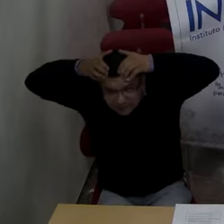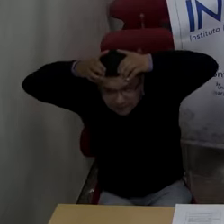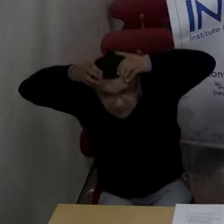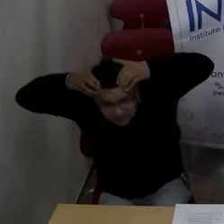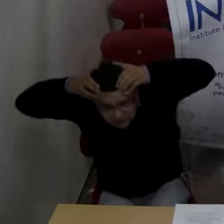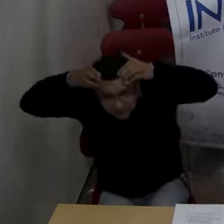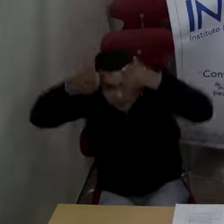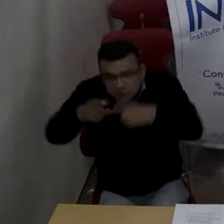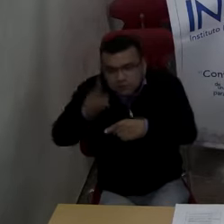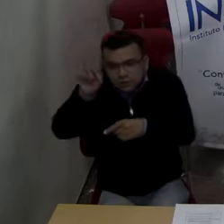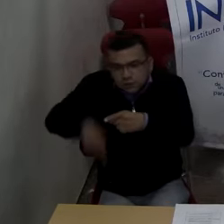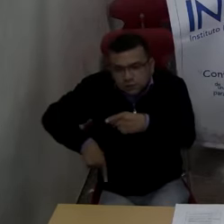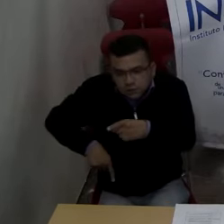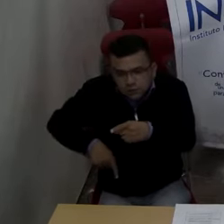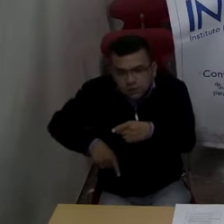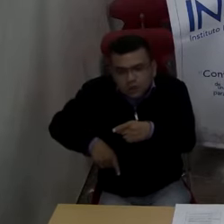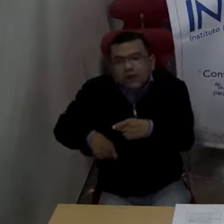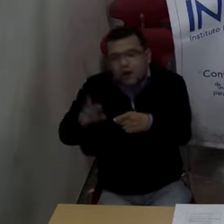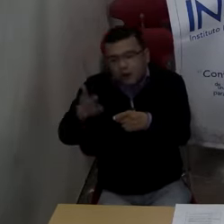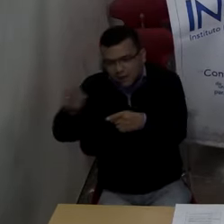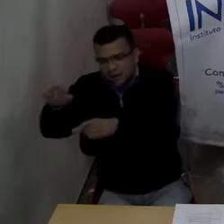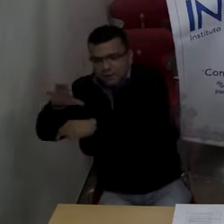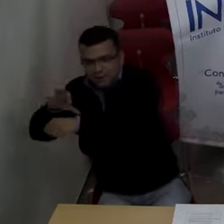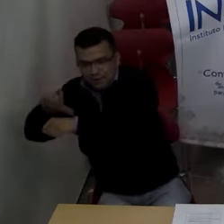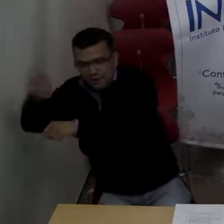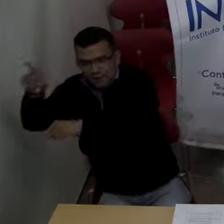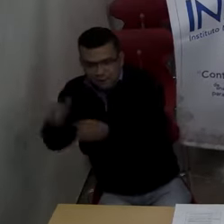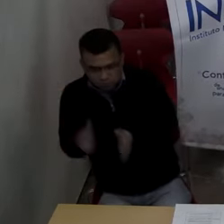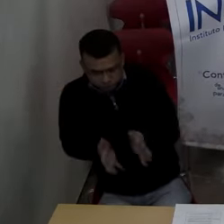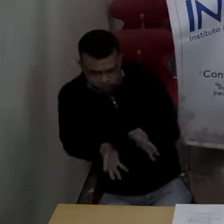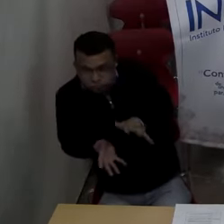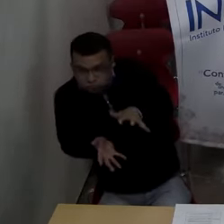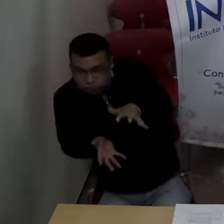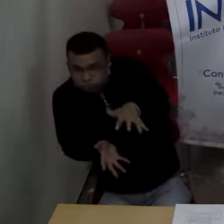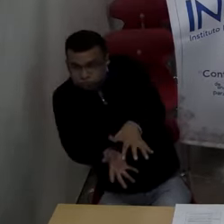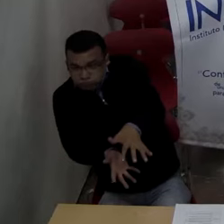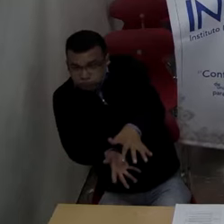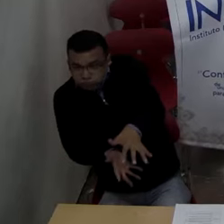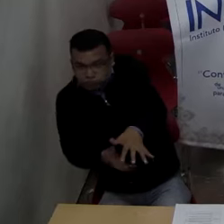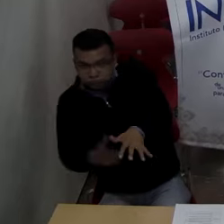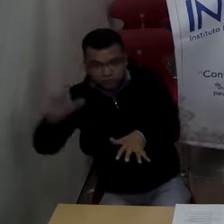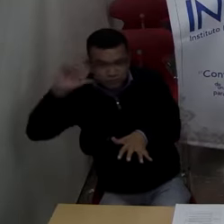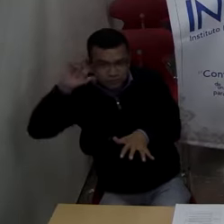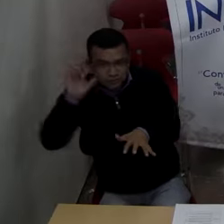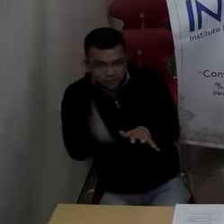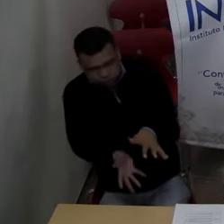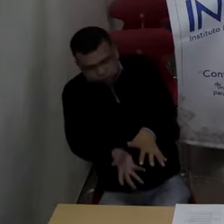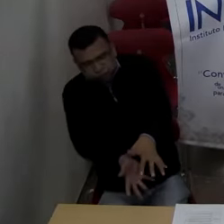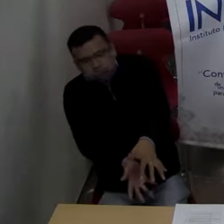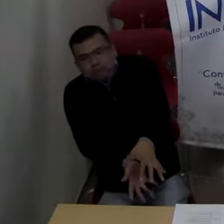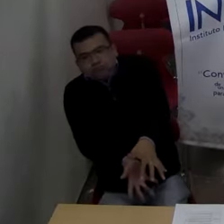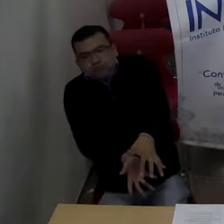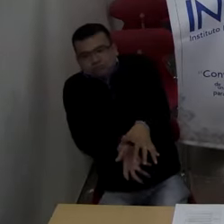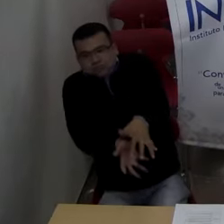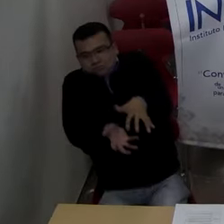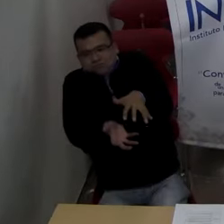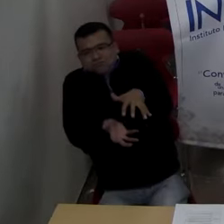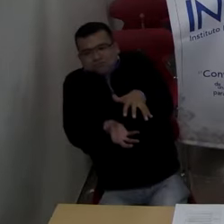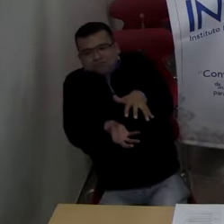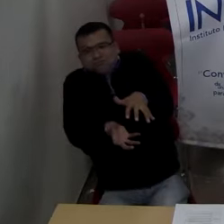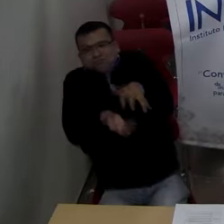o manipulaciones para que el bebé pueda salir. Otras condiciones del sufrimiento